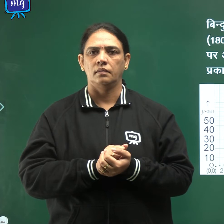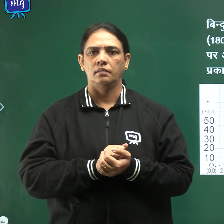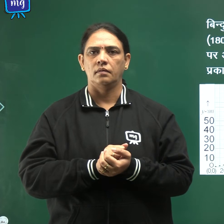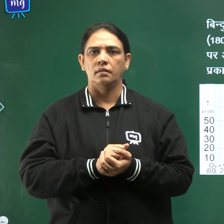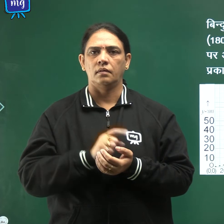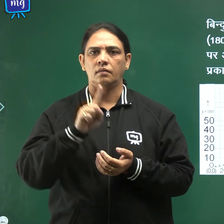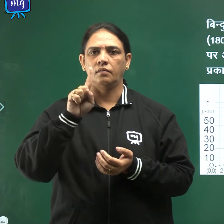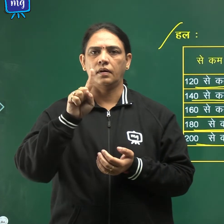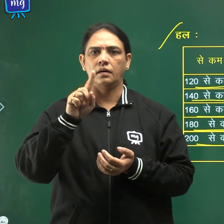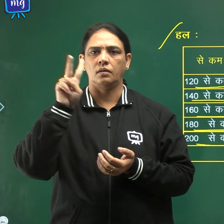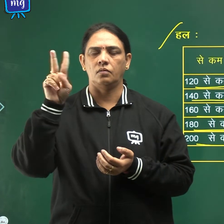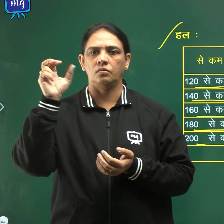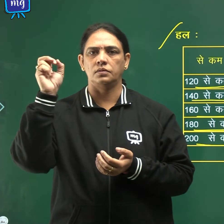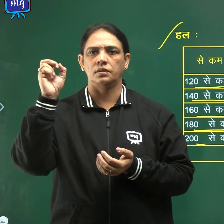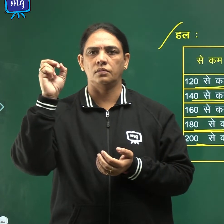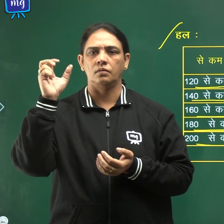120, 12,